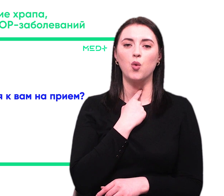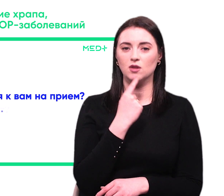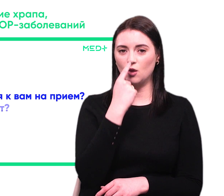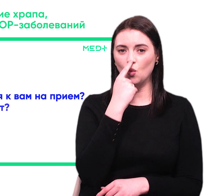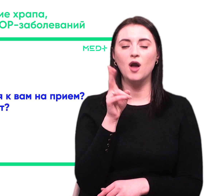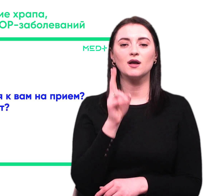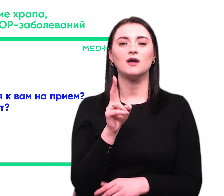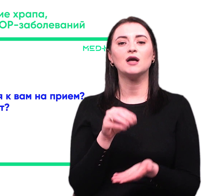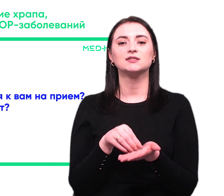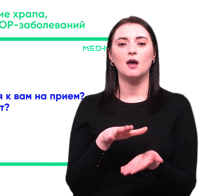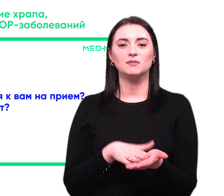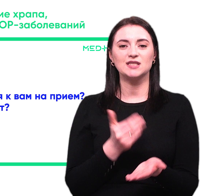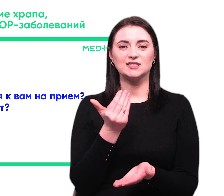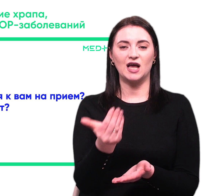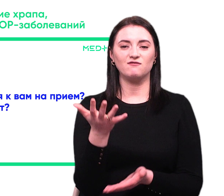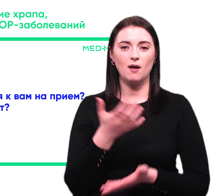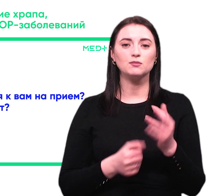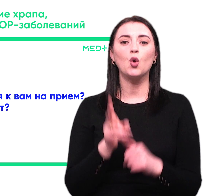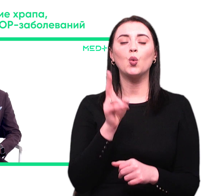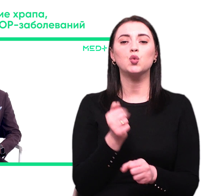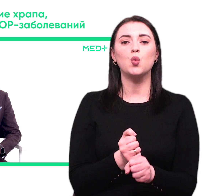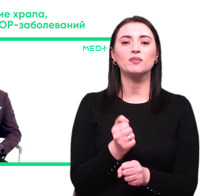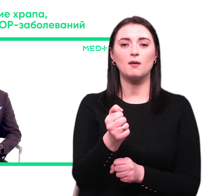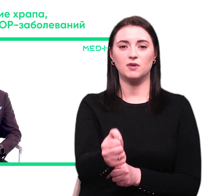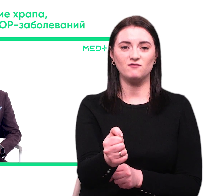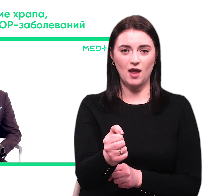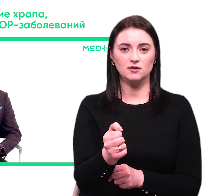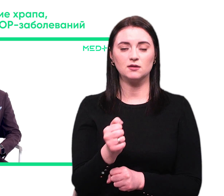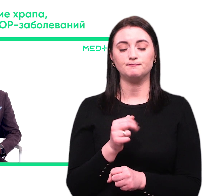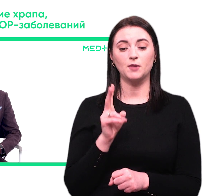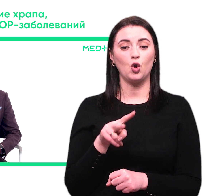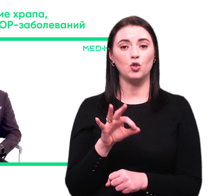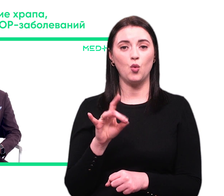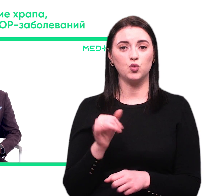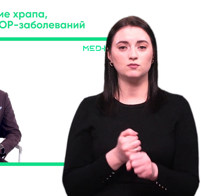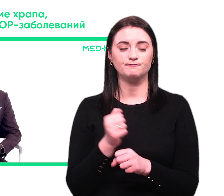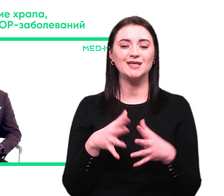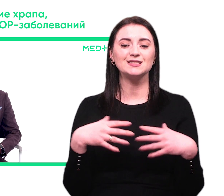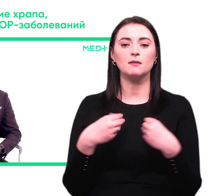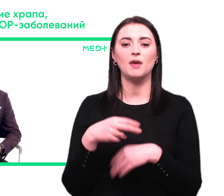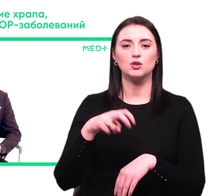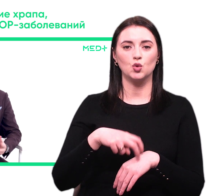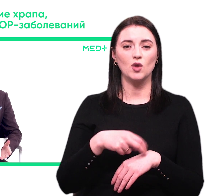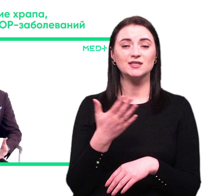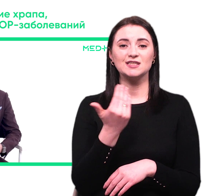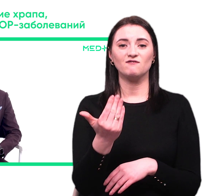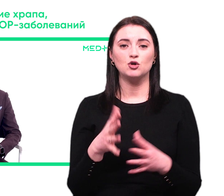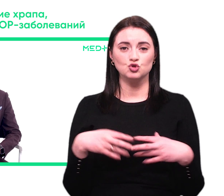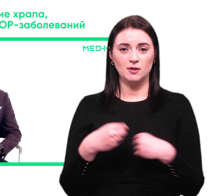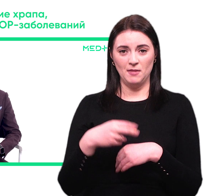Как записаться к вам на прием? Кто направляет? К отоларингологу на прием направляет семейный доктор. Если ваш семейный